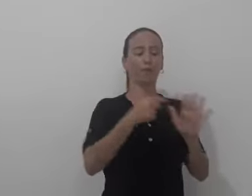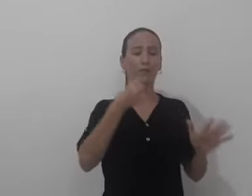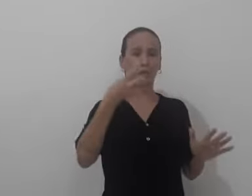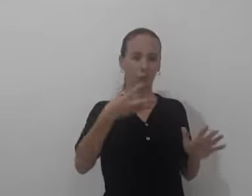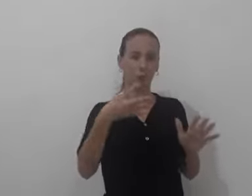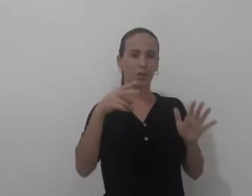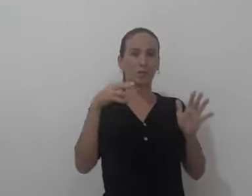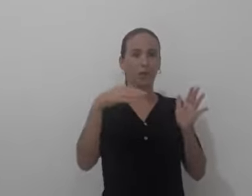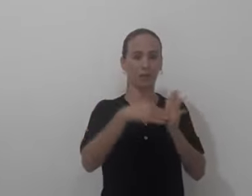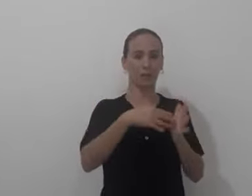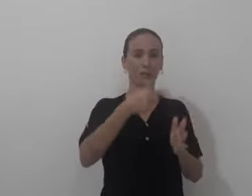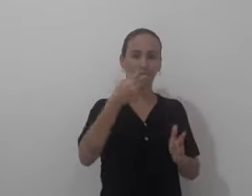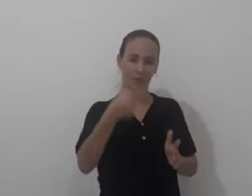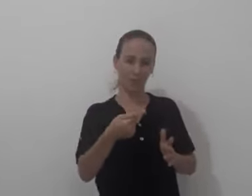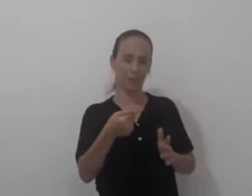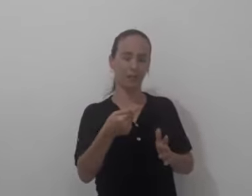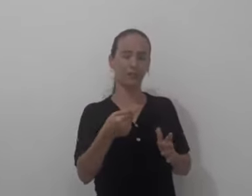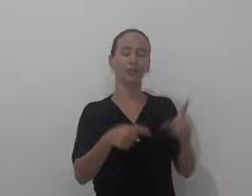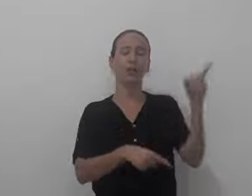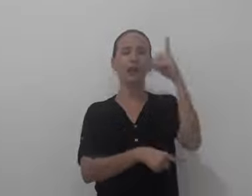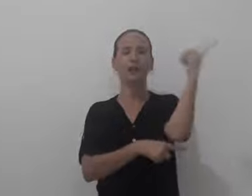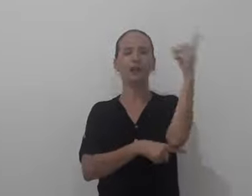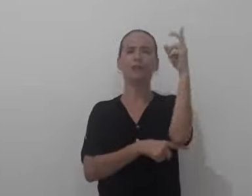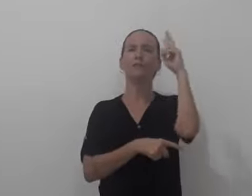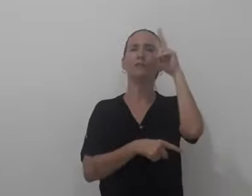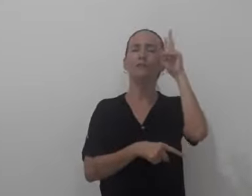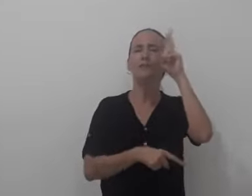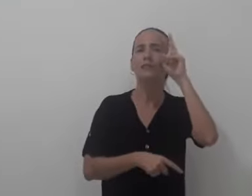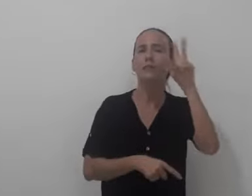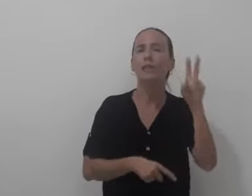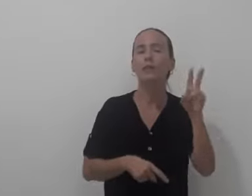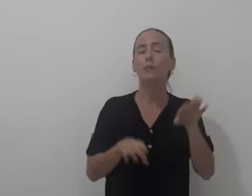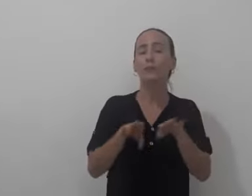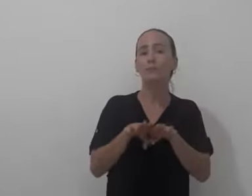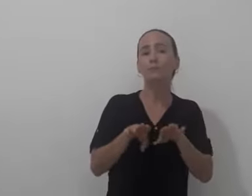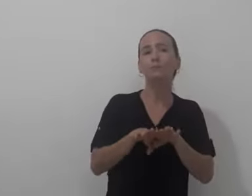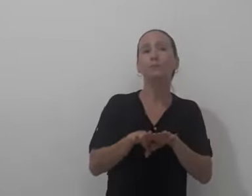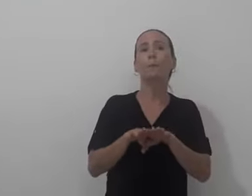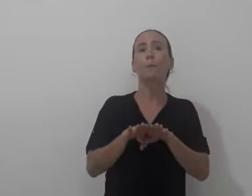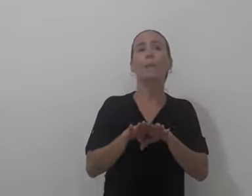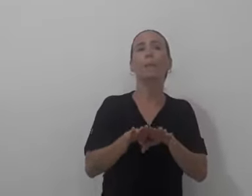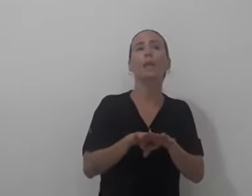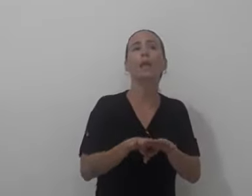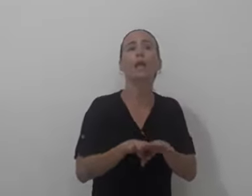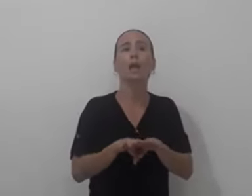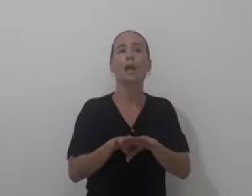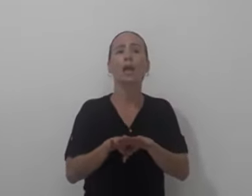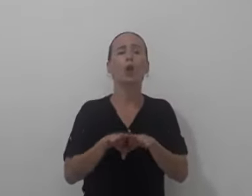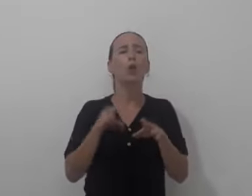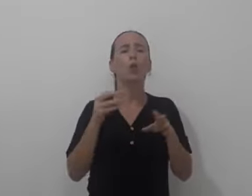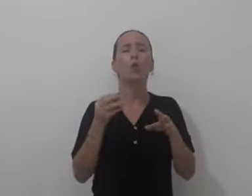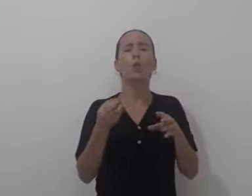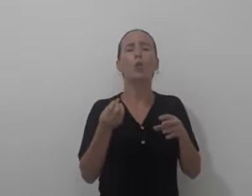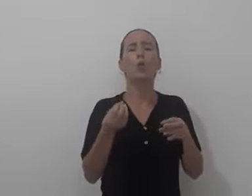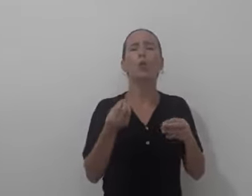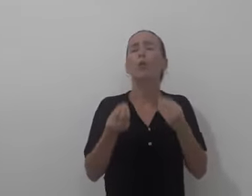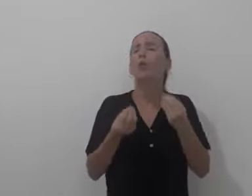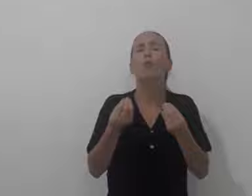número 7, Davi se lembra da bênção que é confiar no Senhor. Aqui vale o destaque do verso de